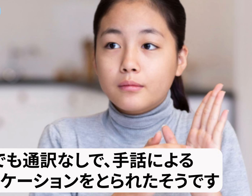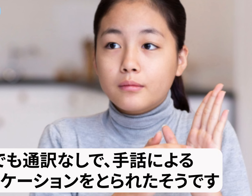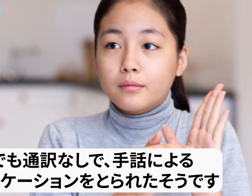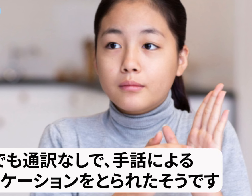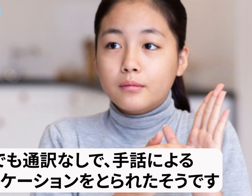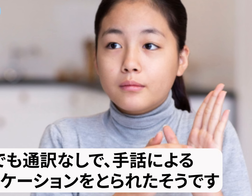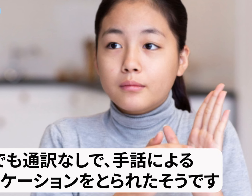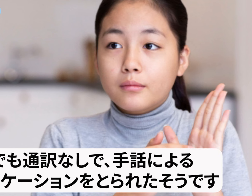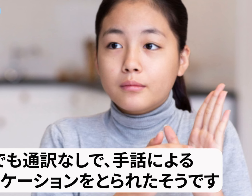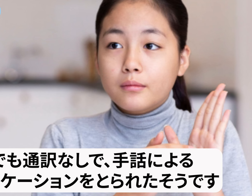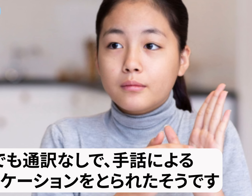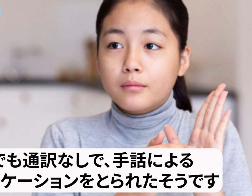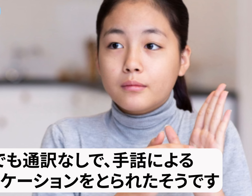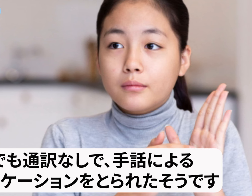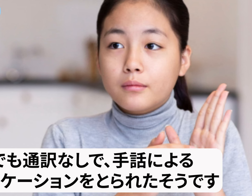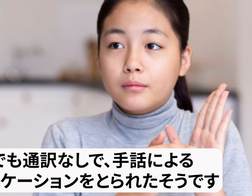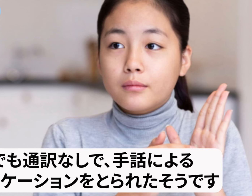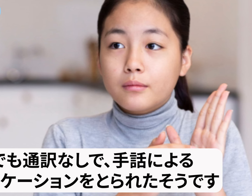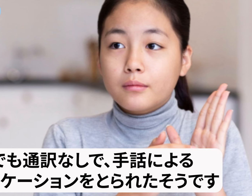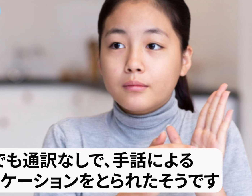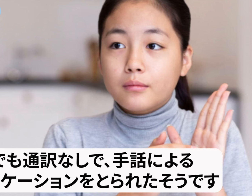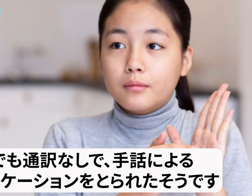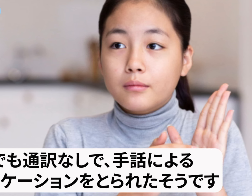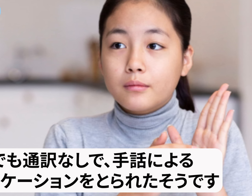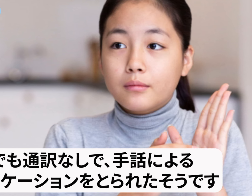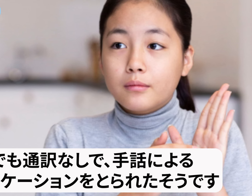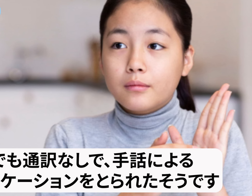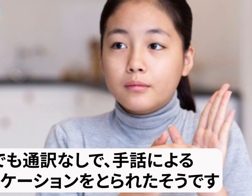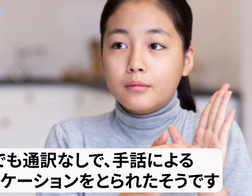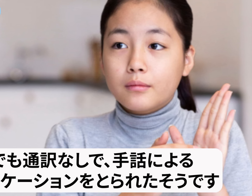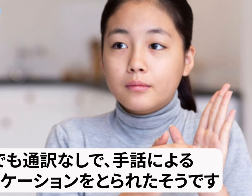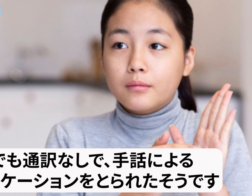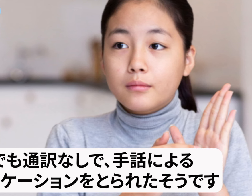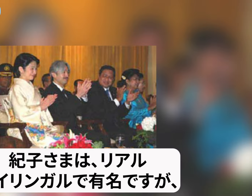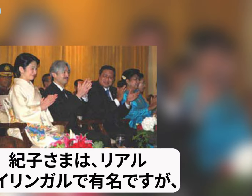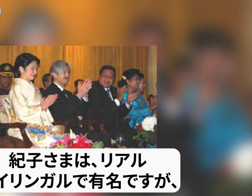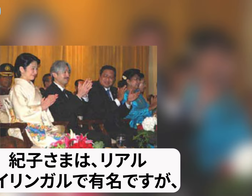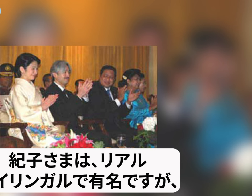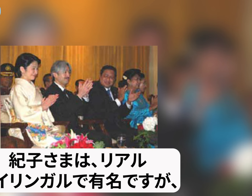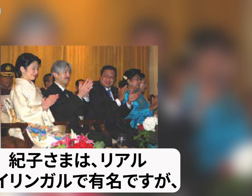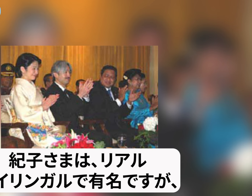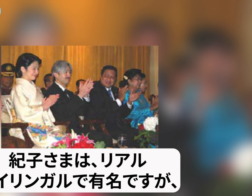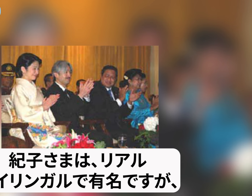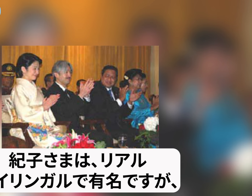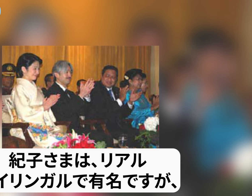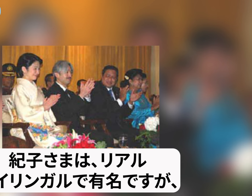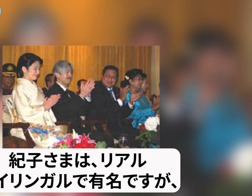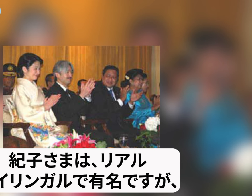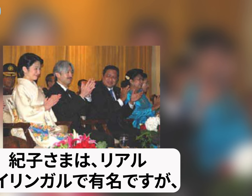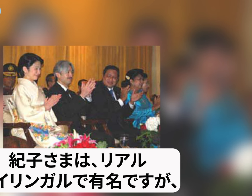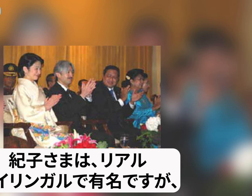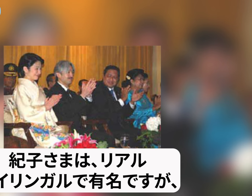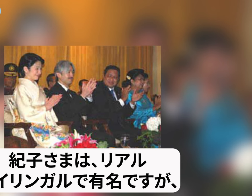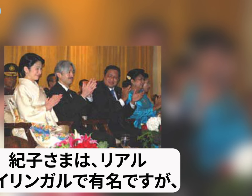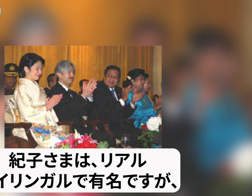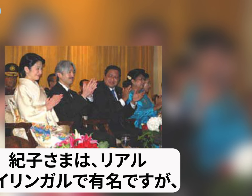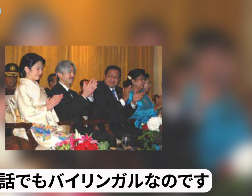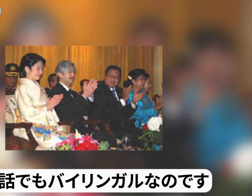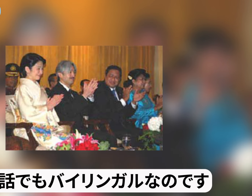通訳なしで手話によるコミュニケーションを取られたそうです。紀子さまはリアルバイリンガルで有名ですが、実は